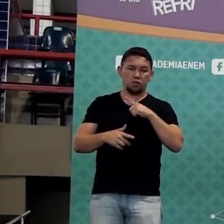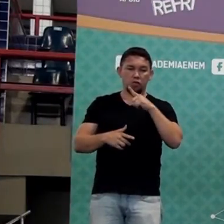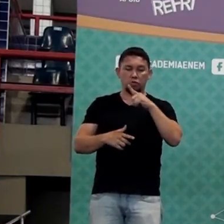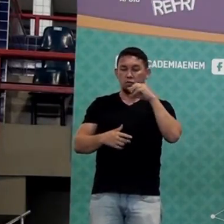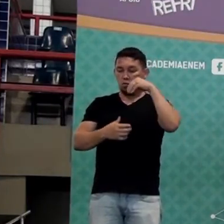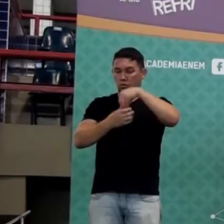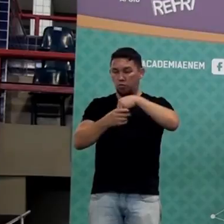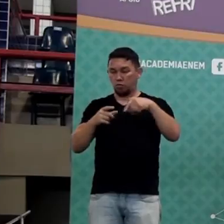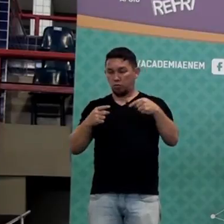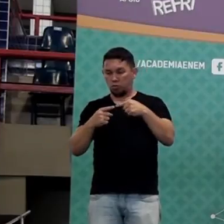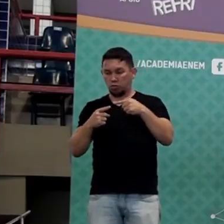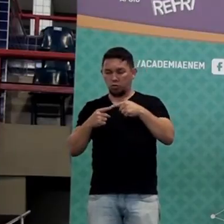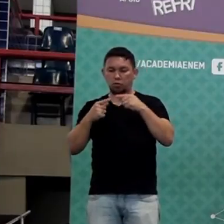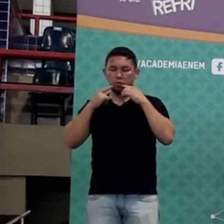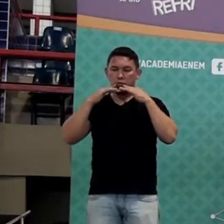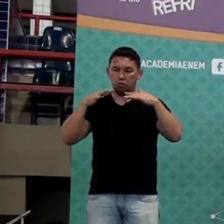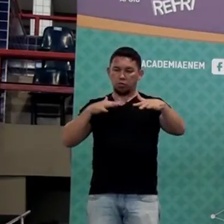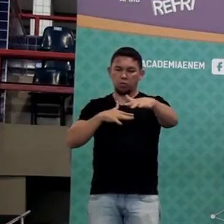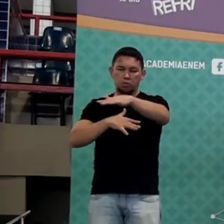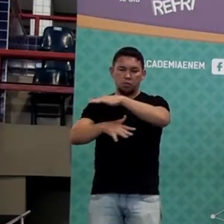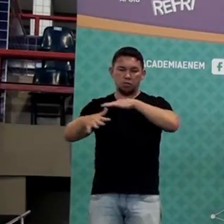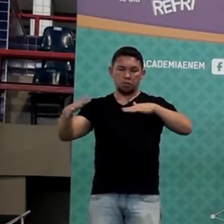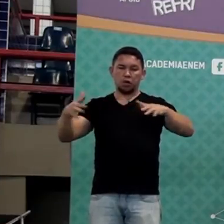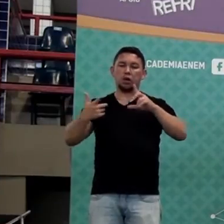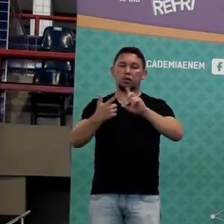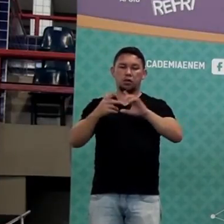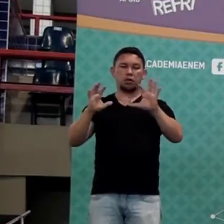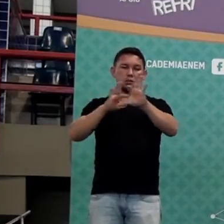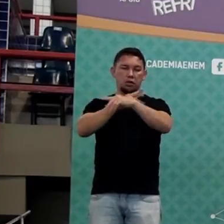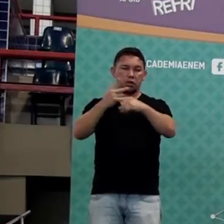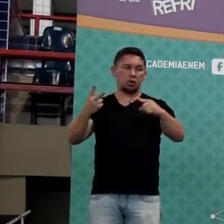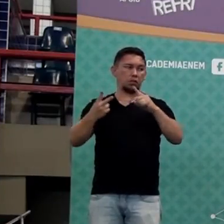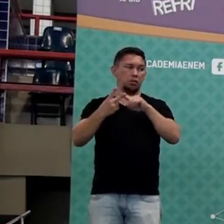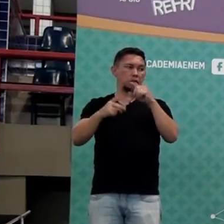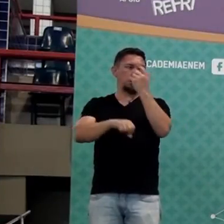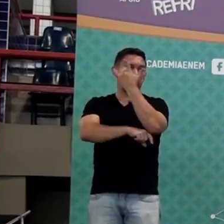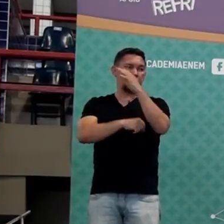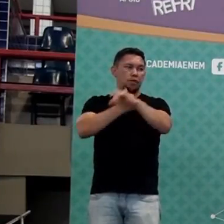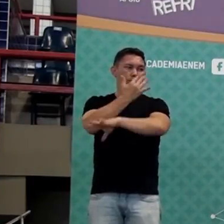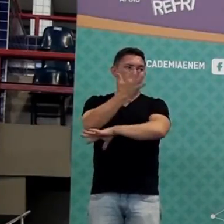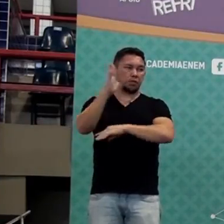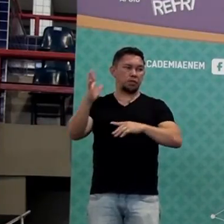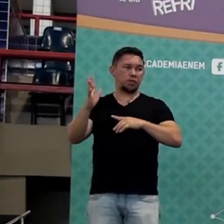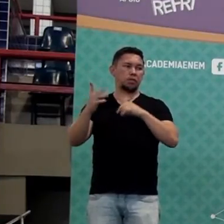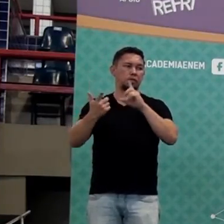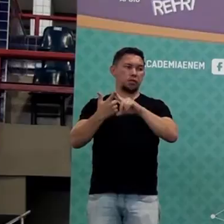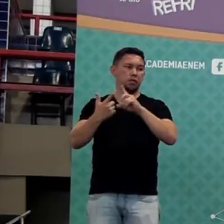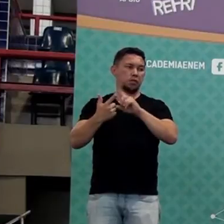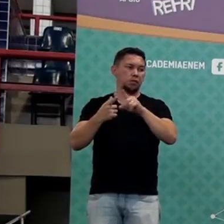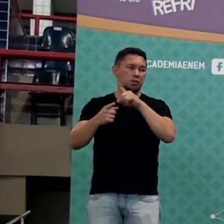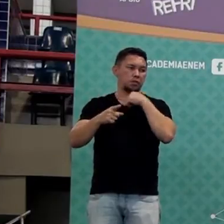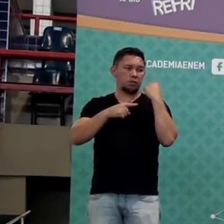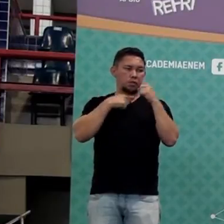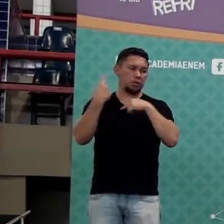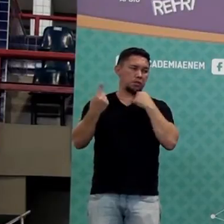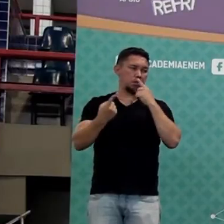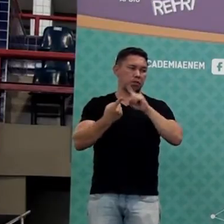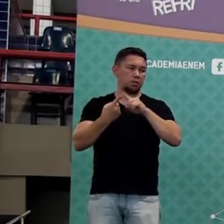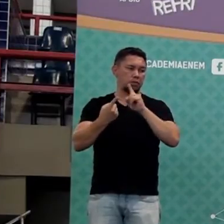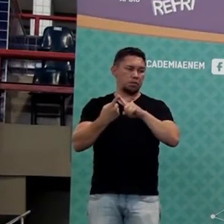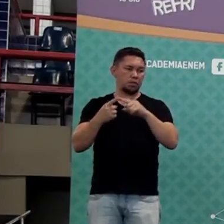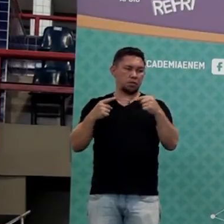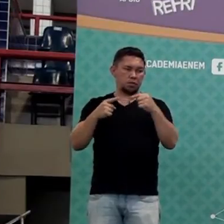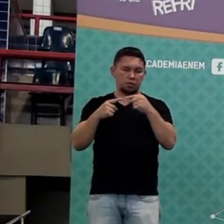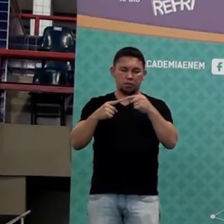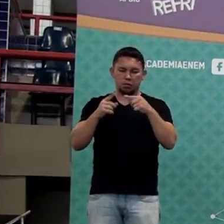sob o ponto de vista ambiental, porque os animais e vegetais que estão naquela região acabam morrendo, como também sob o